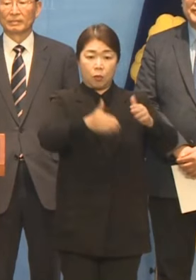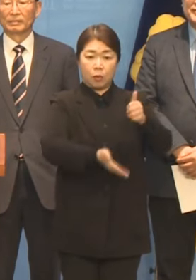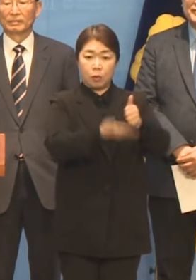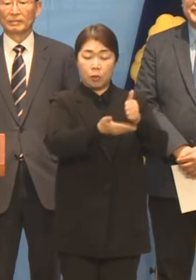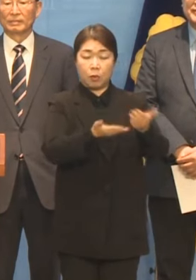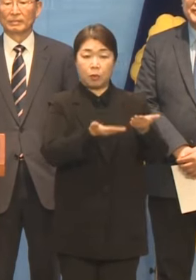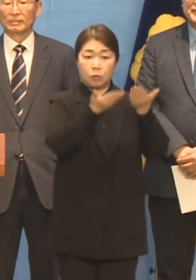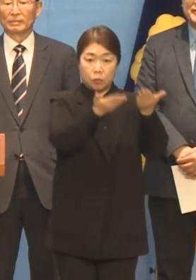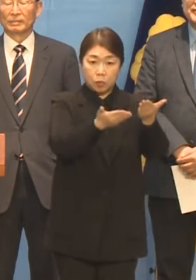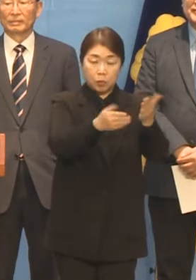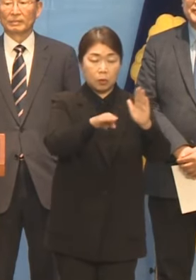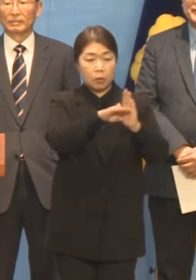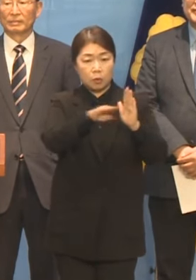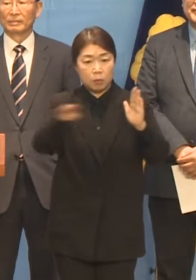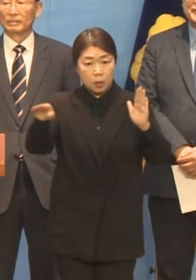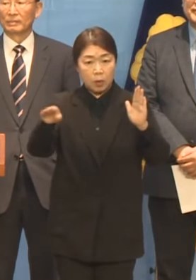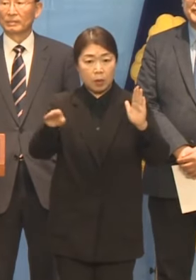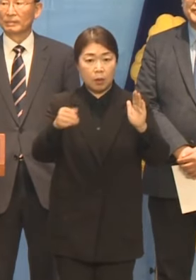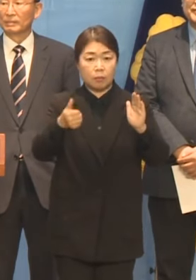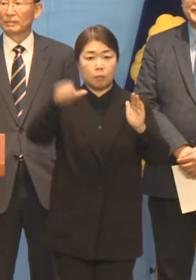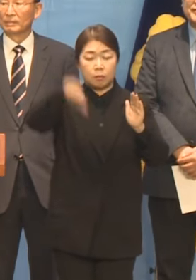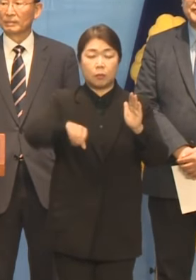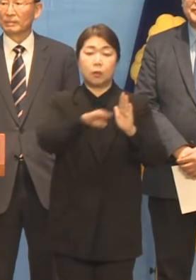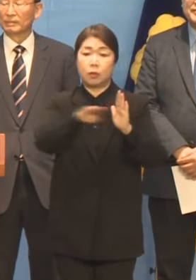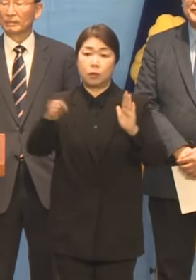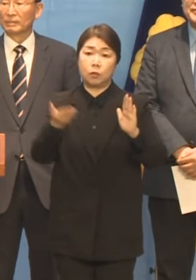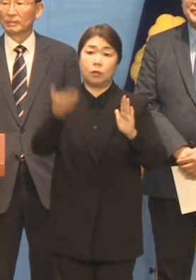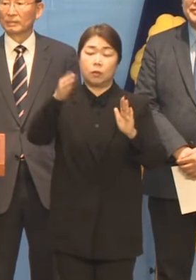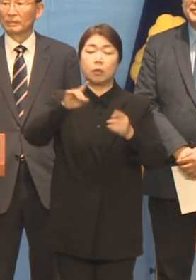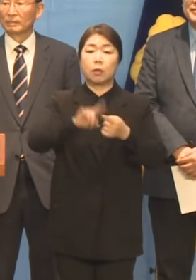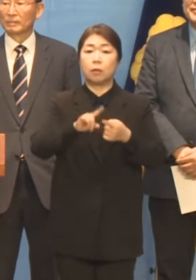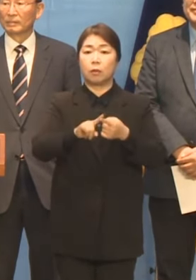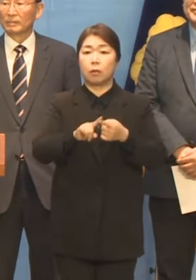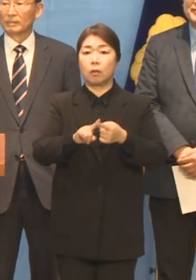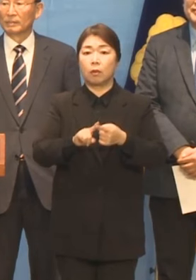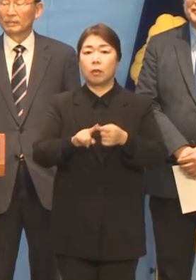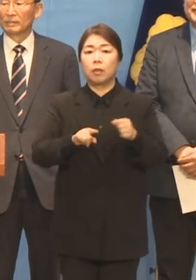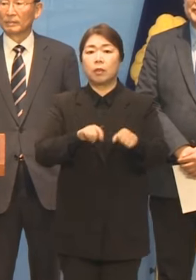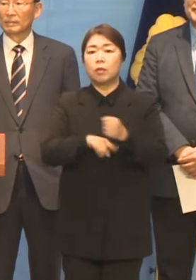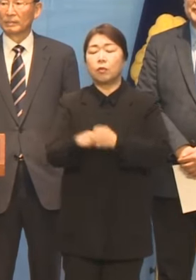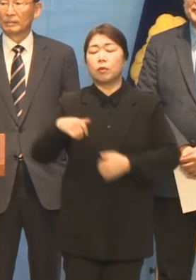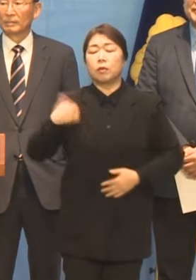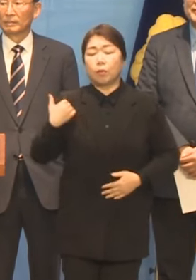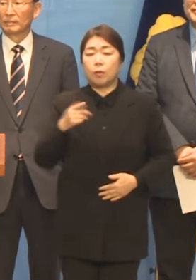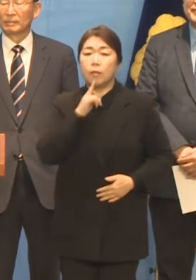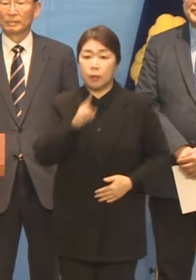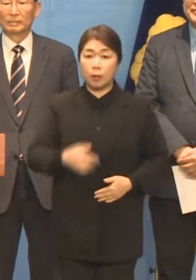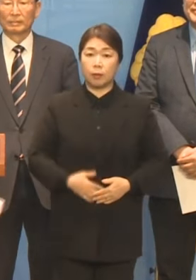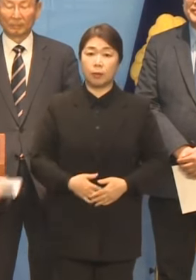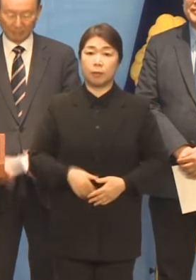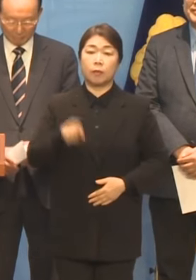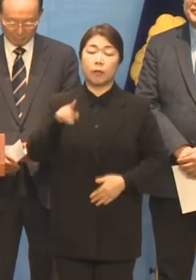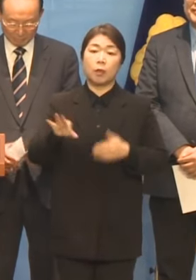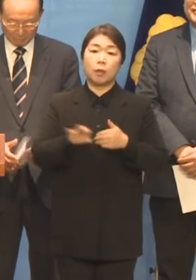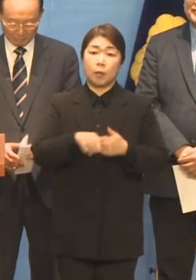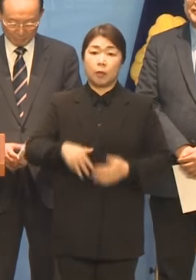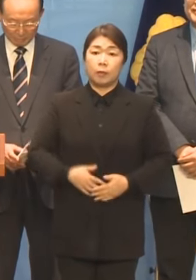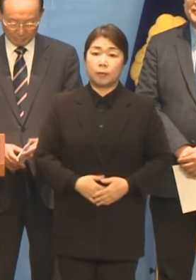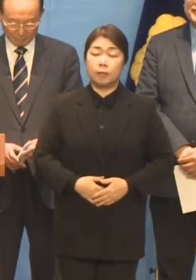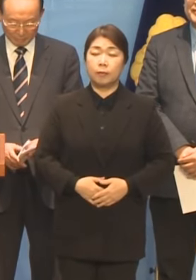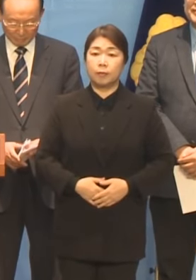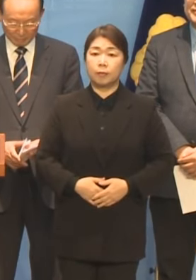그래서 그런 여러 가지 얘기들을 좀 길게 할 텐데요 일단 최운열 위원 전부터 탈당의